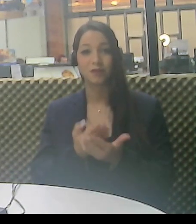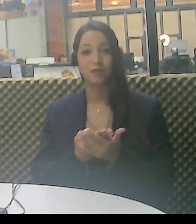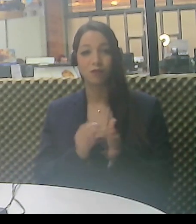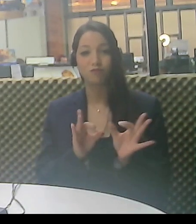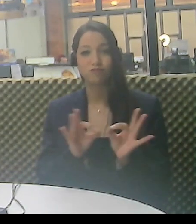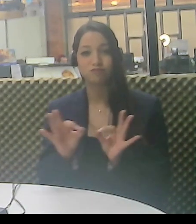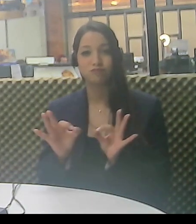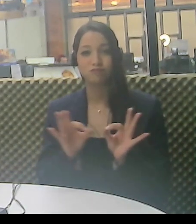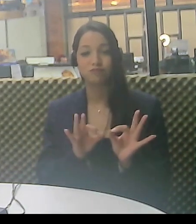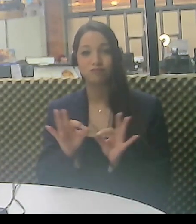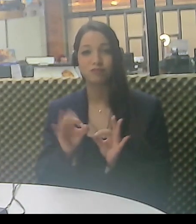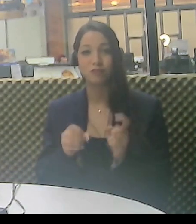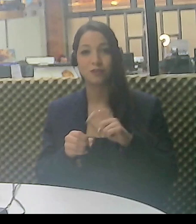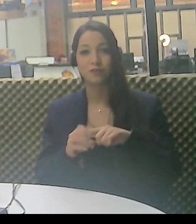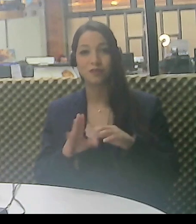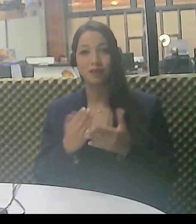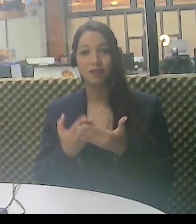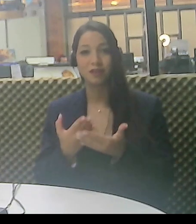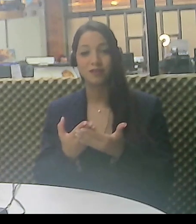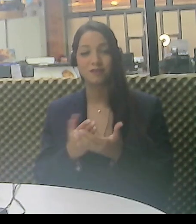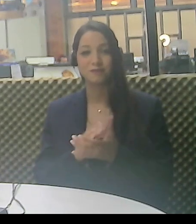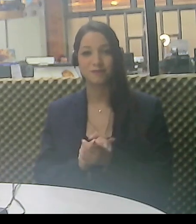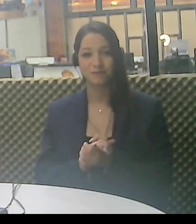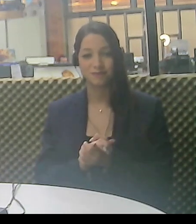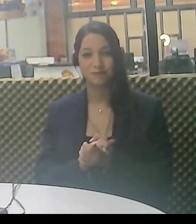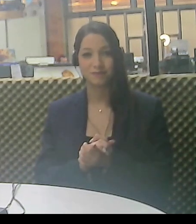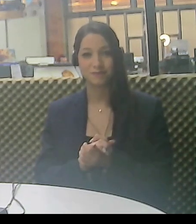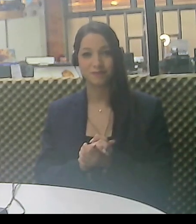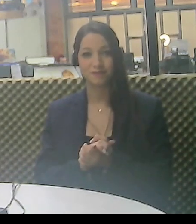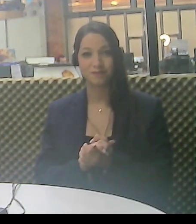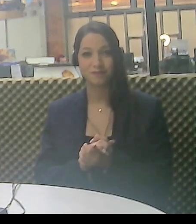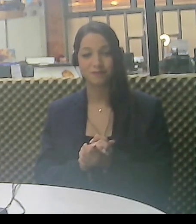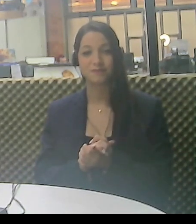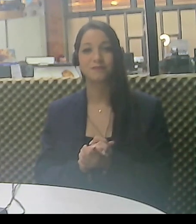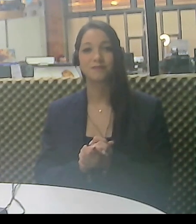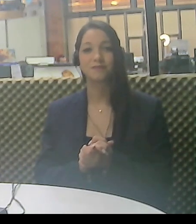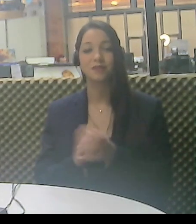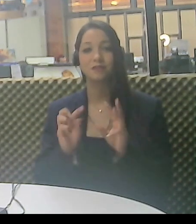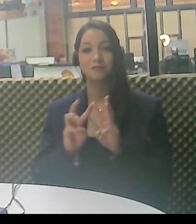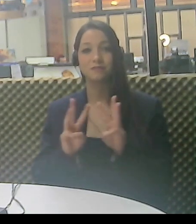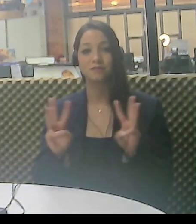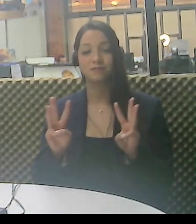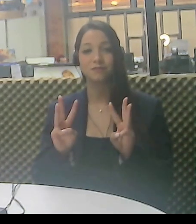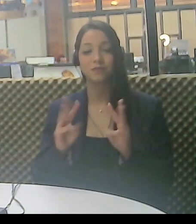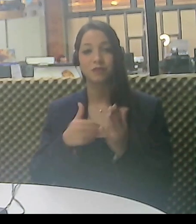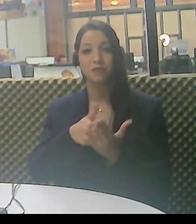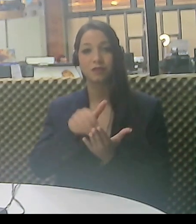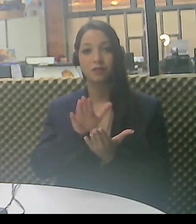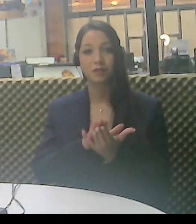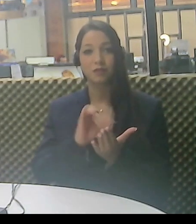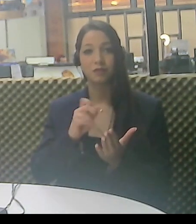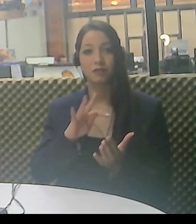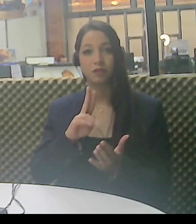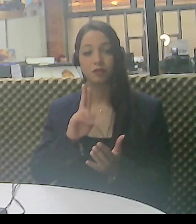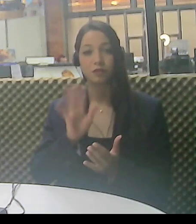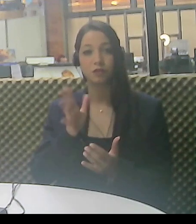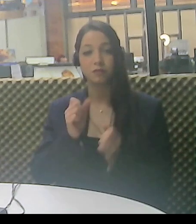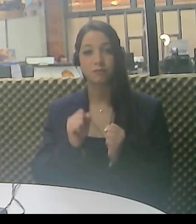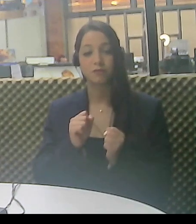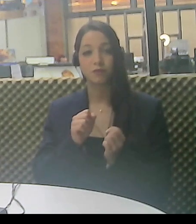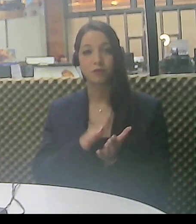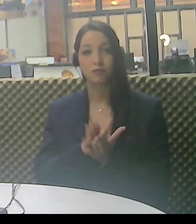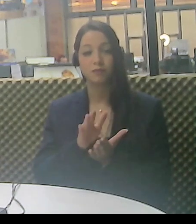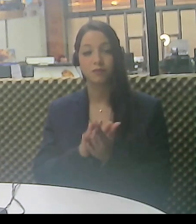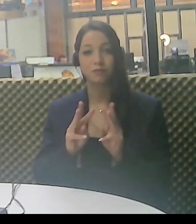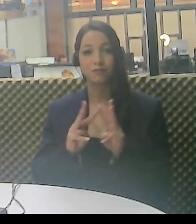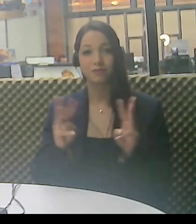unidades de ensino para volta às aulas. E ainda, guias online do IPTU 2023 já podem ser emitidas pelo portal